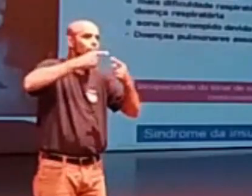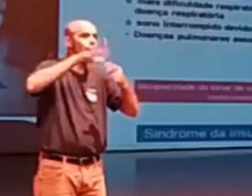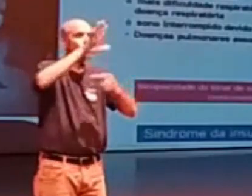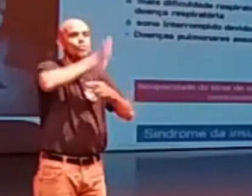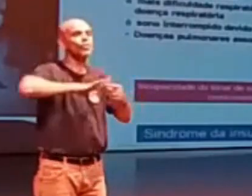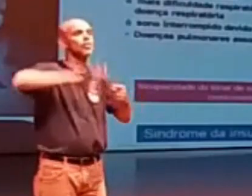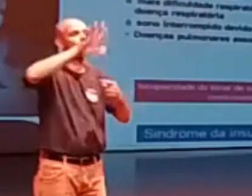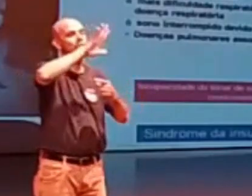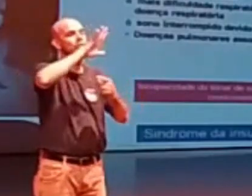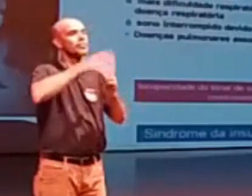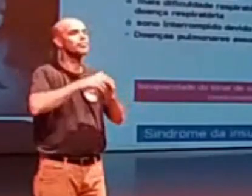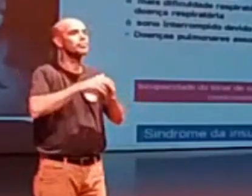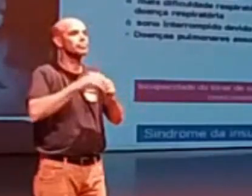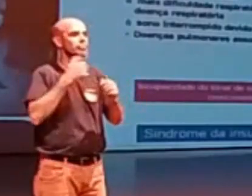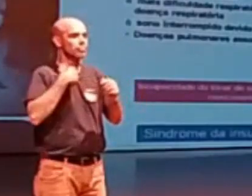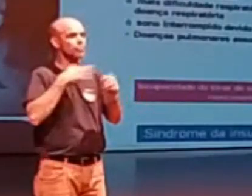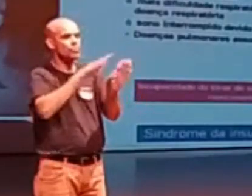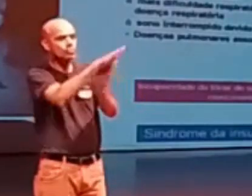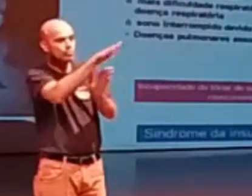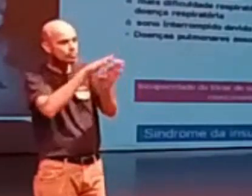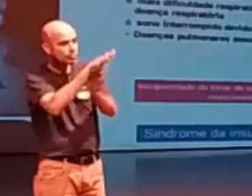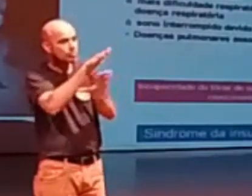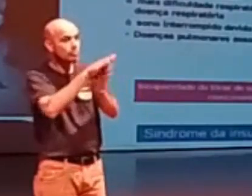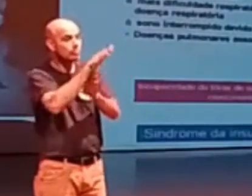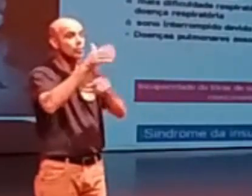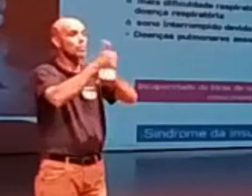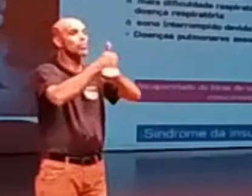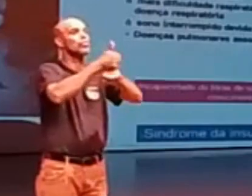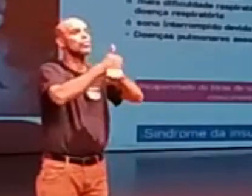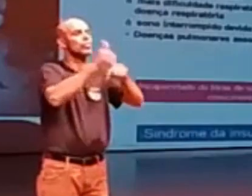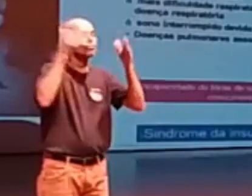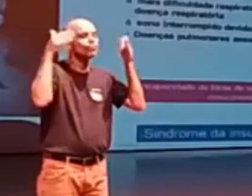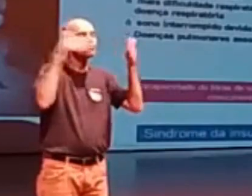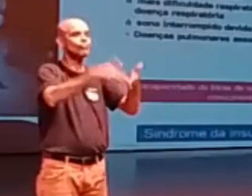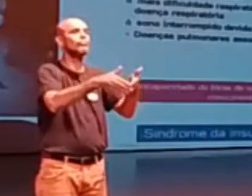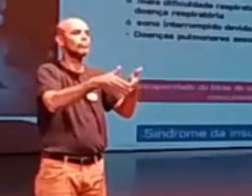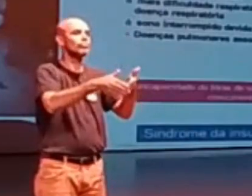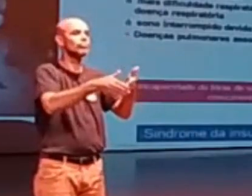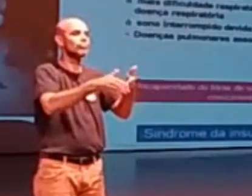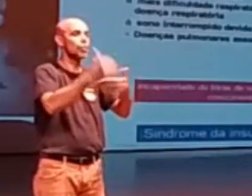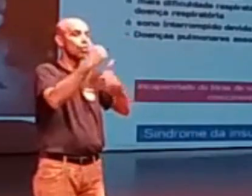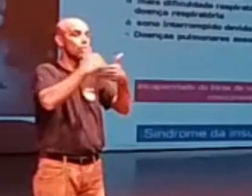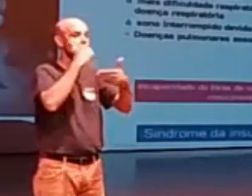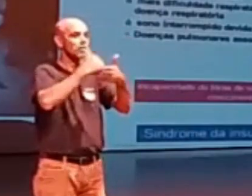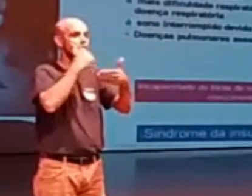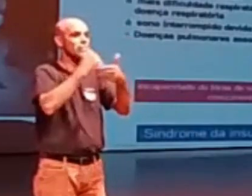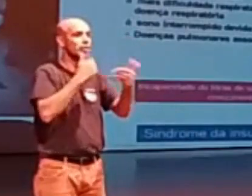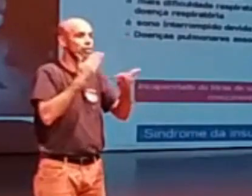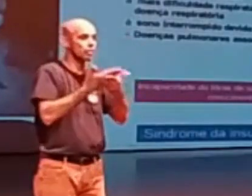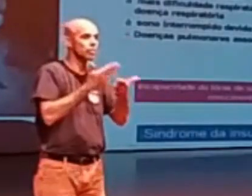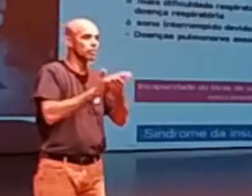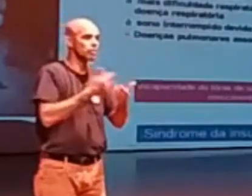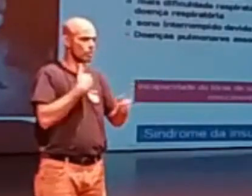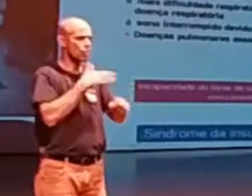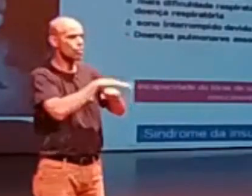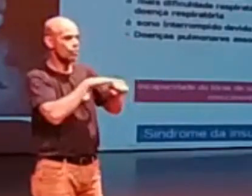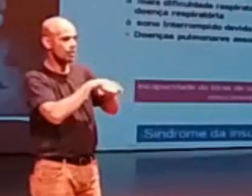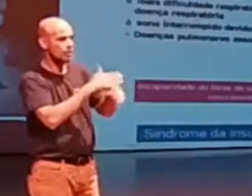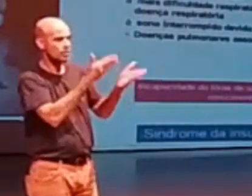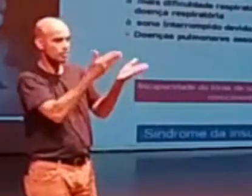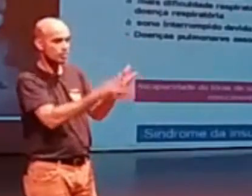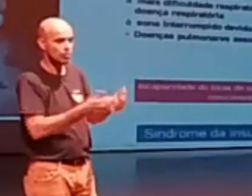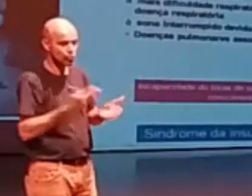Isso aqui é para ter uma orientação com um especialista, orientação com quem estuda. Tá? Tanto é que eu estava conversando com o pessoal antes que eu